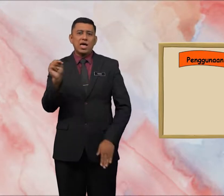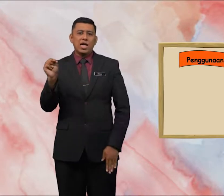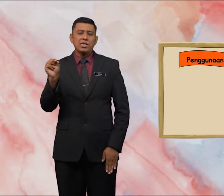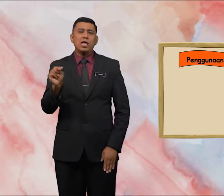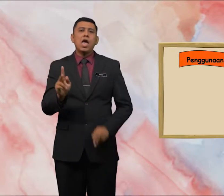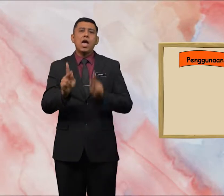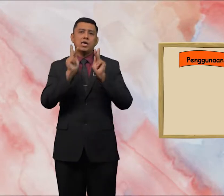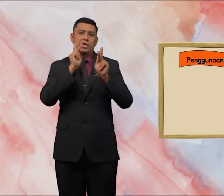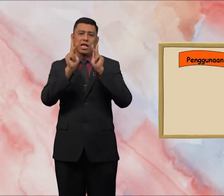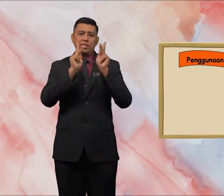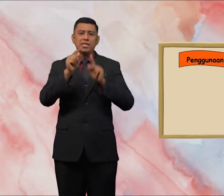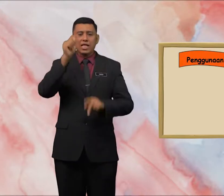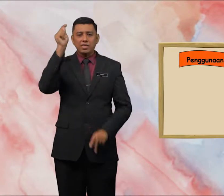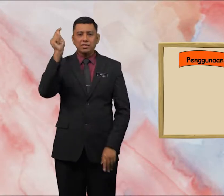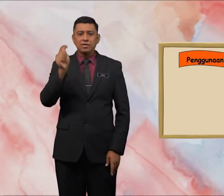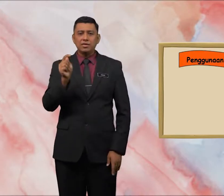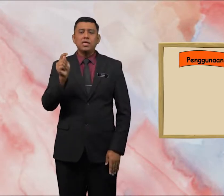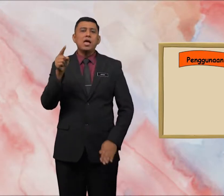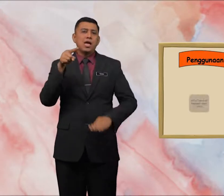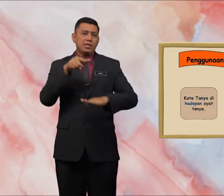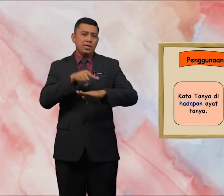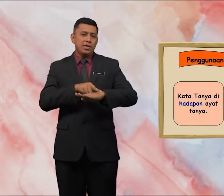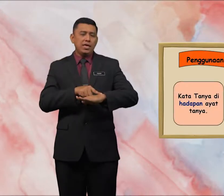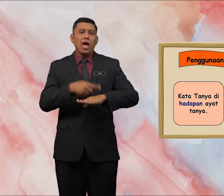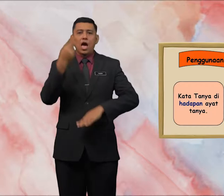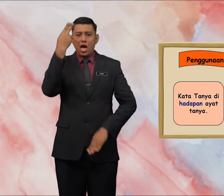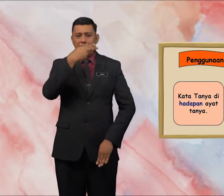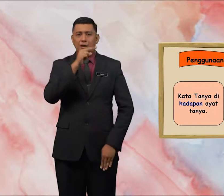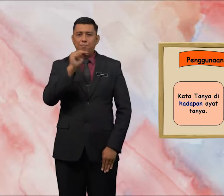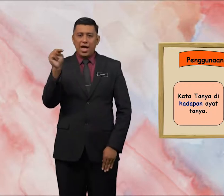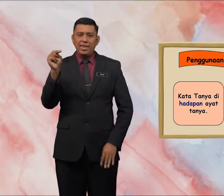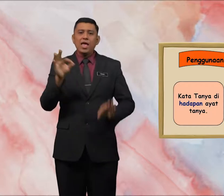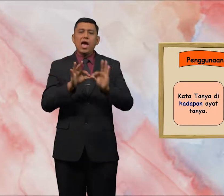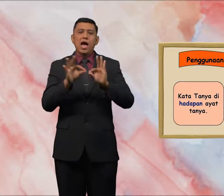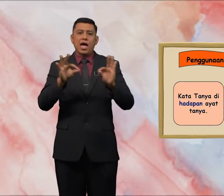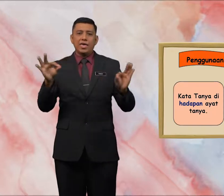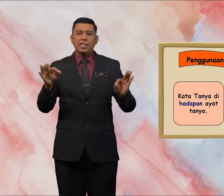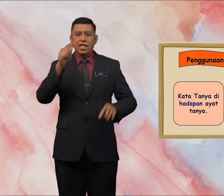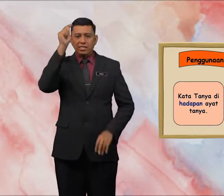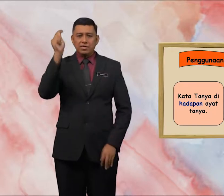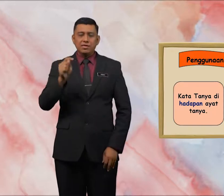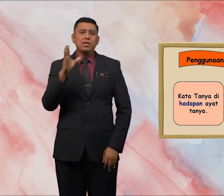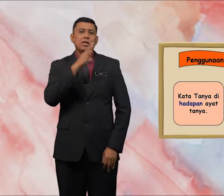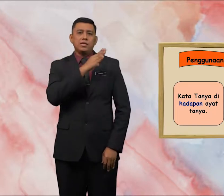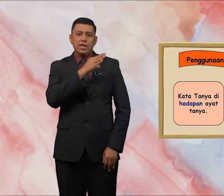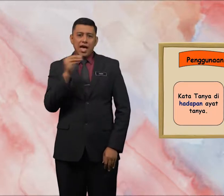penggunaan kata tanya di hadapan ayat tanya dan